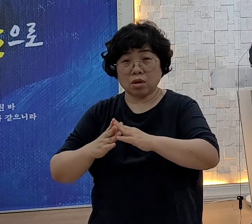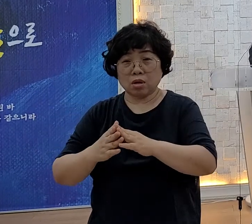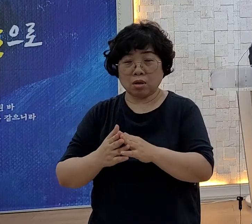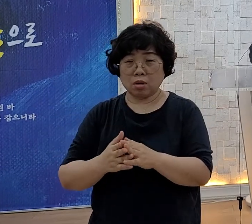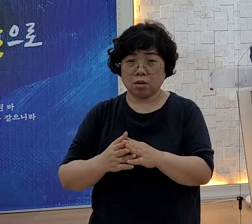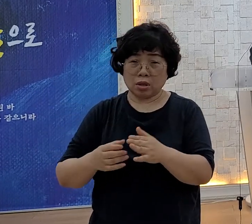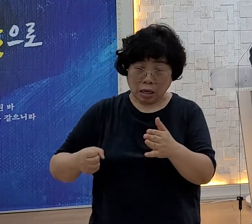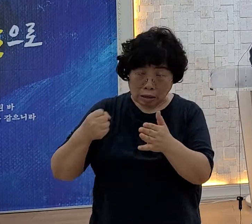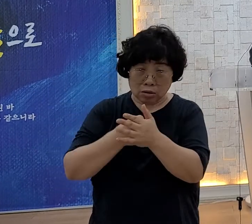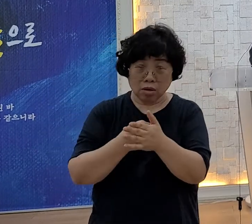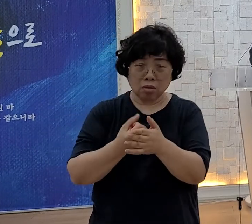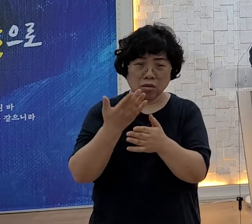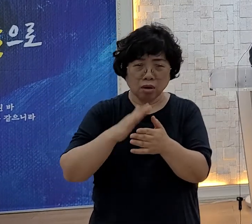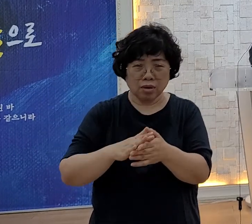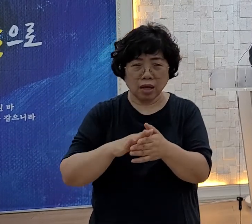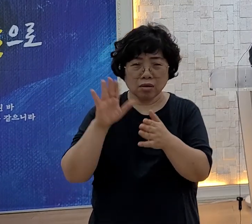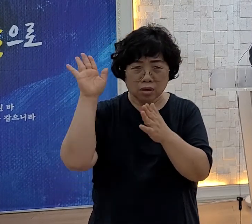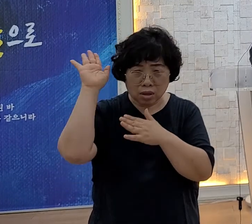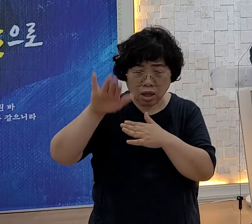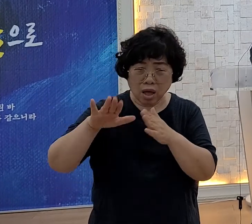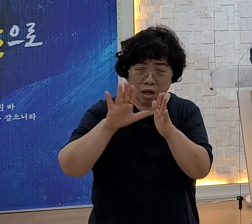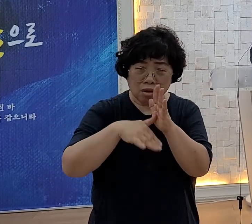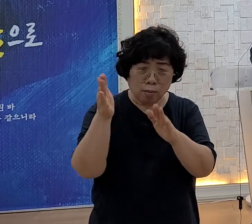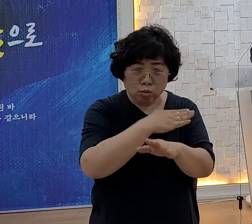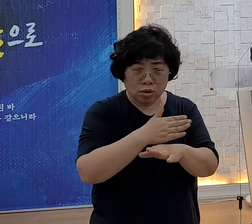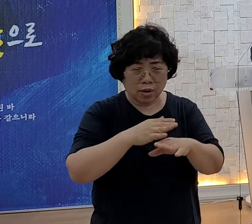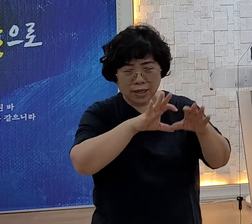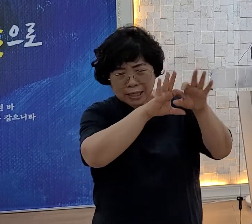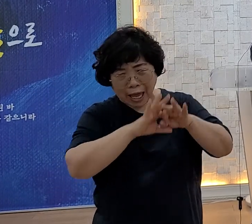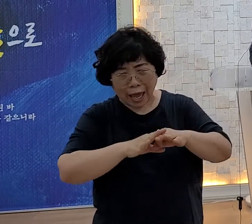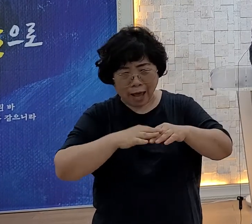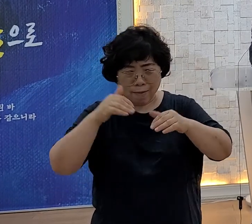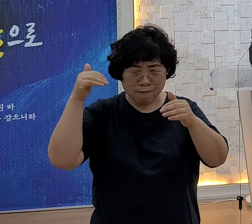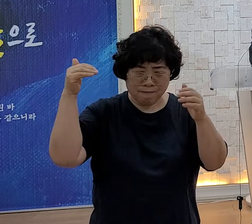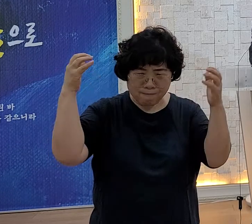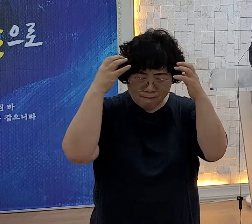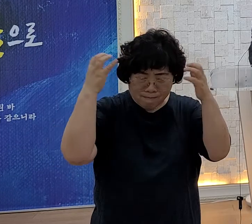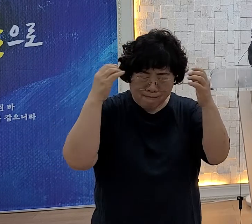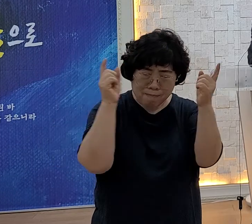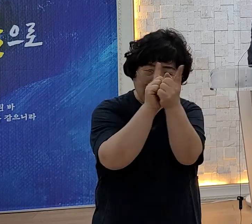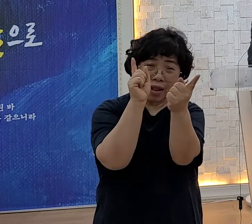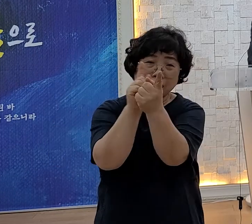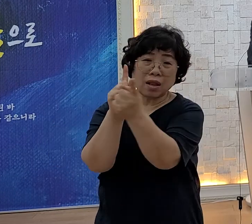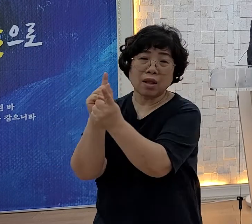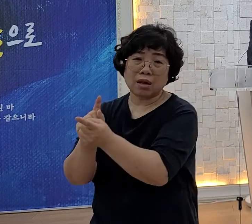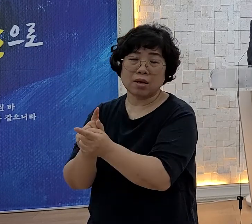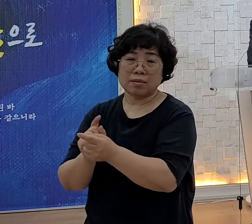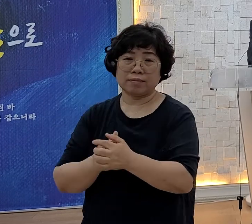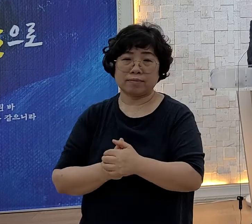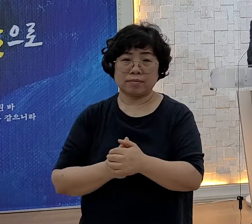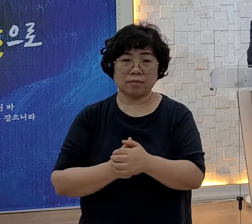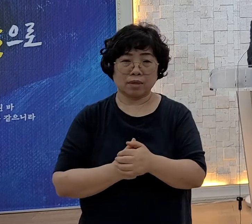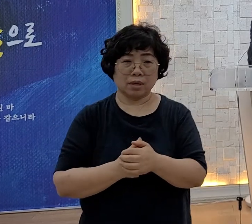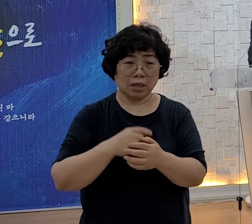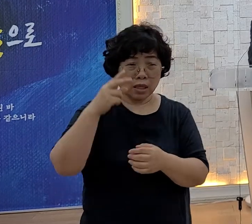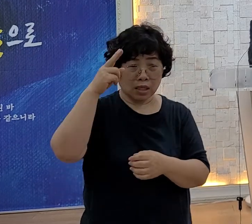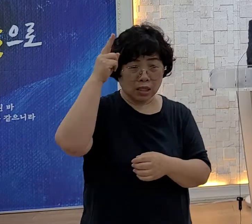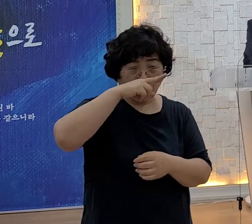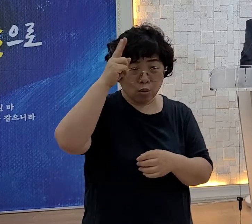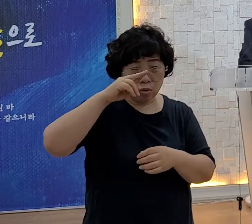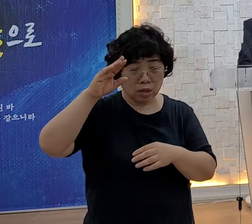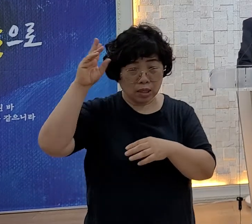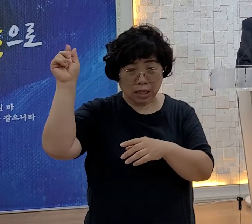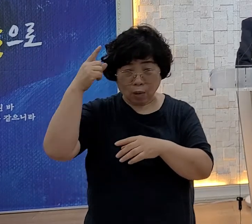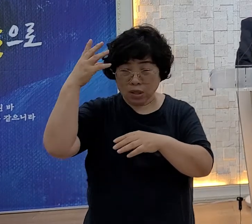많은 고난이 더 오는지. 사울 왕이요 다윗 죽이려고 그가 기름 부음 받은 것을 알고부터는 막